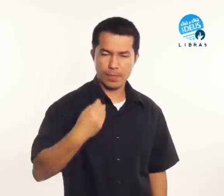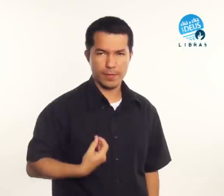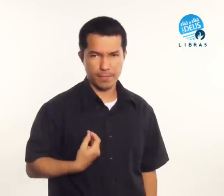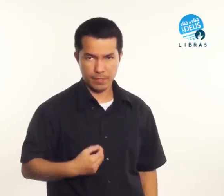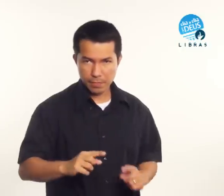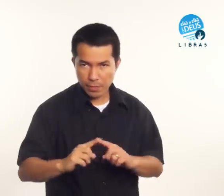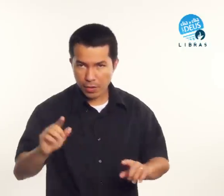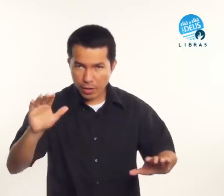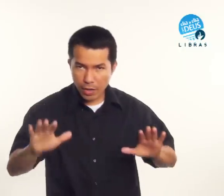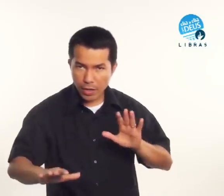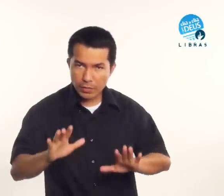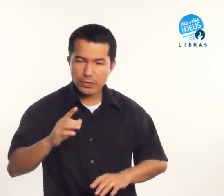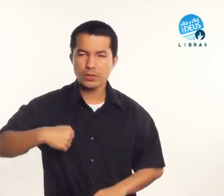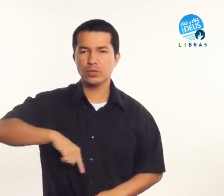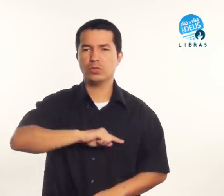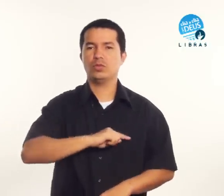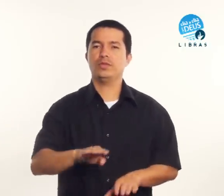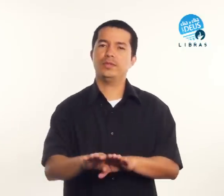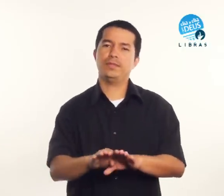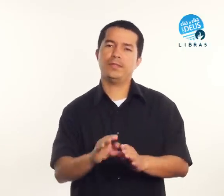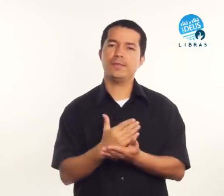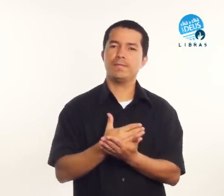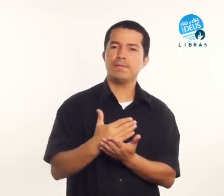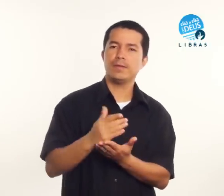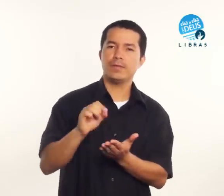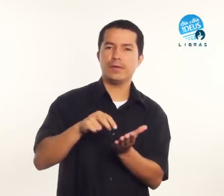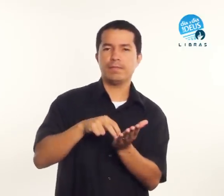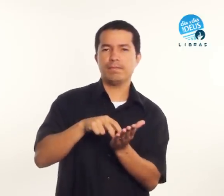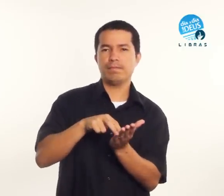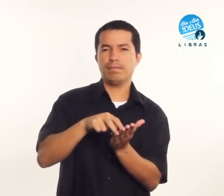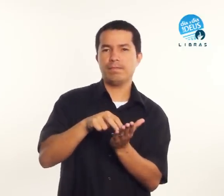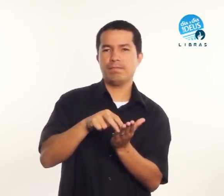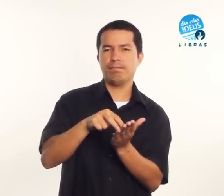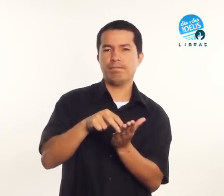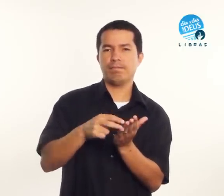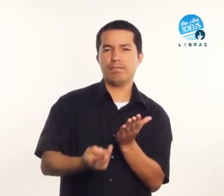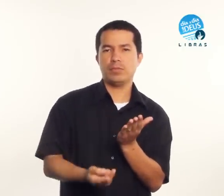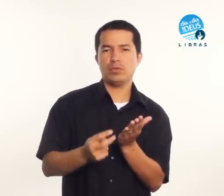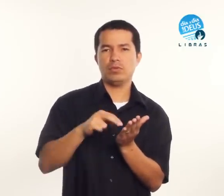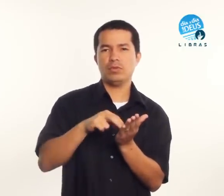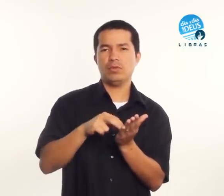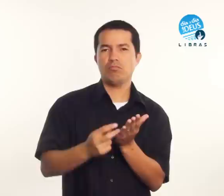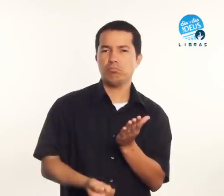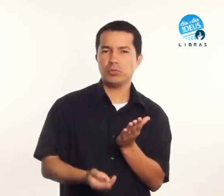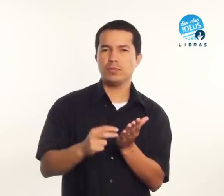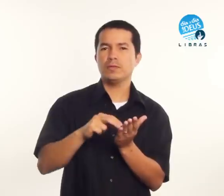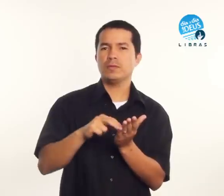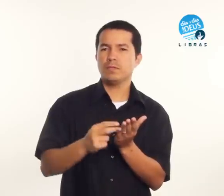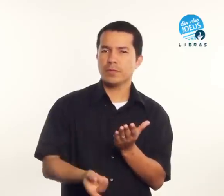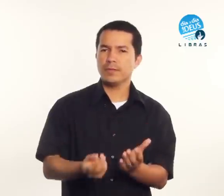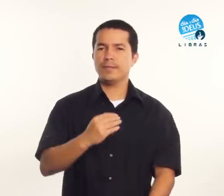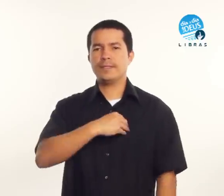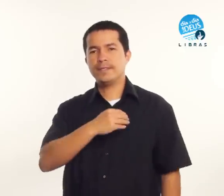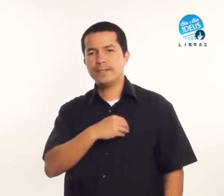aí, nós começamos a cair nas tentações porque nós achamos tão